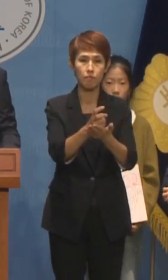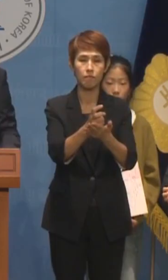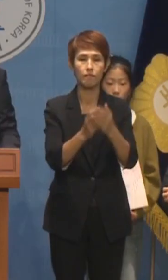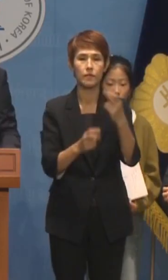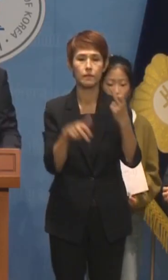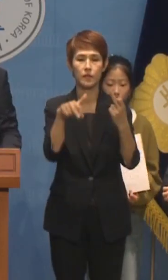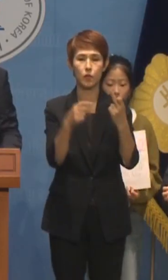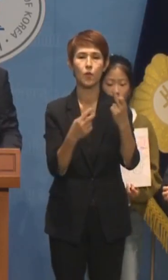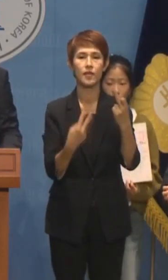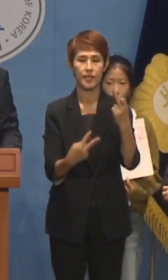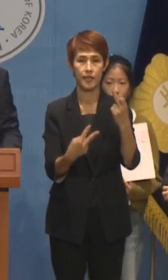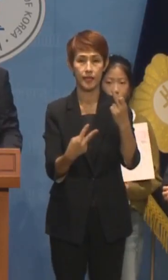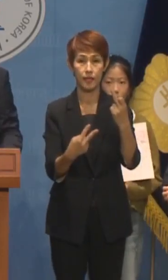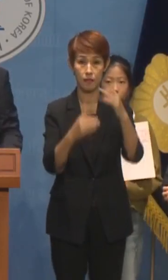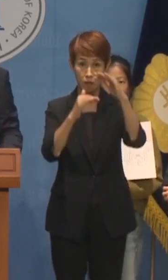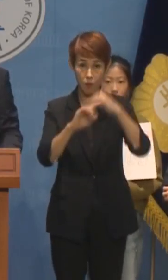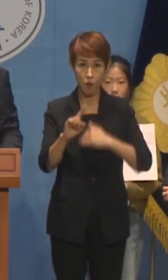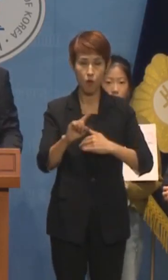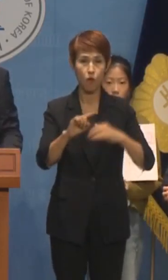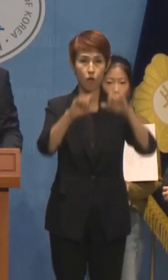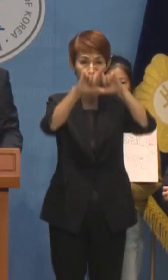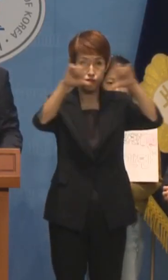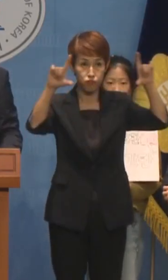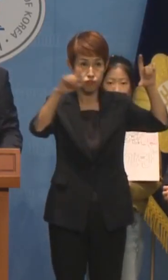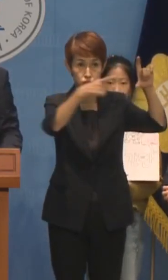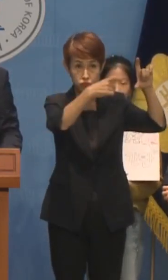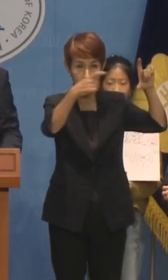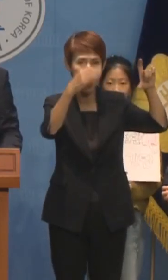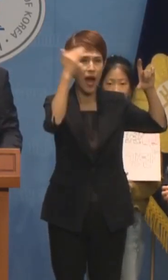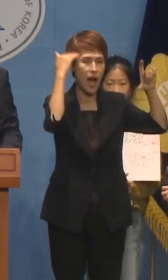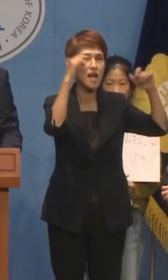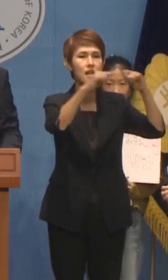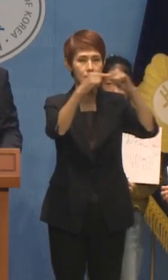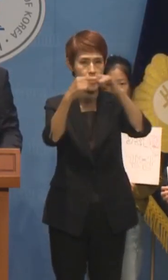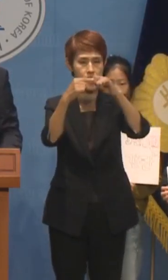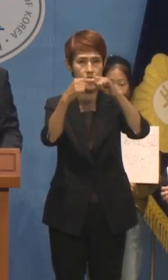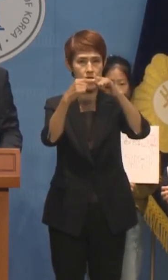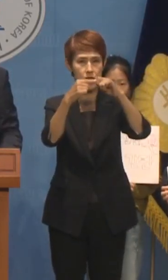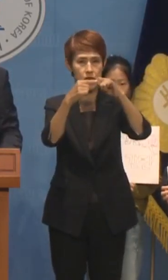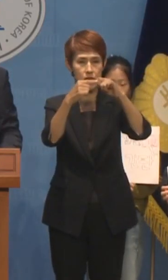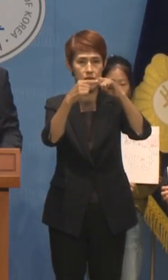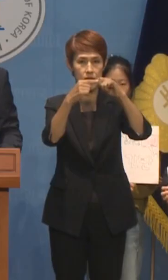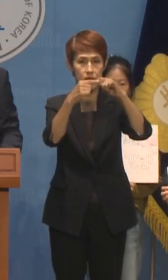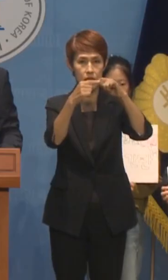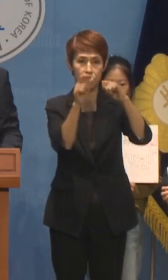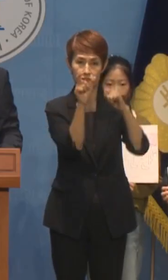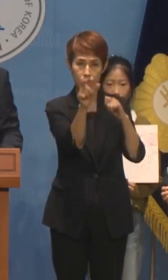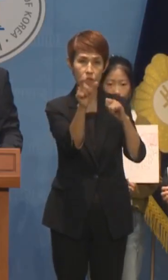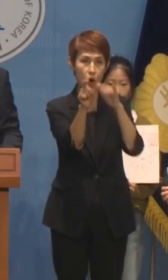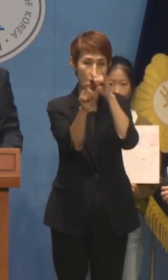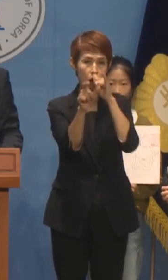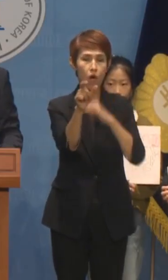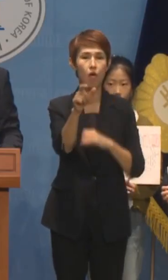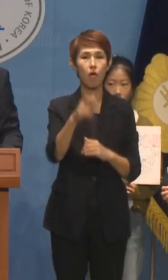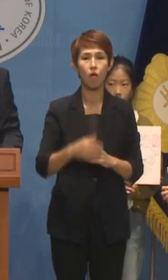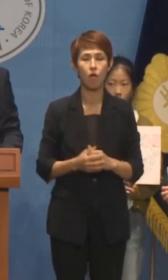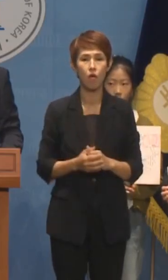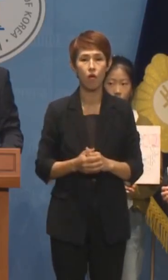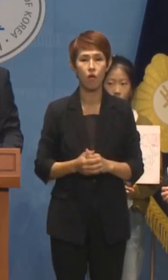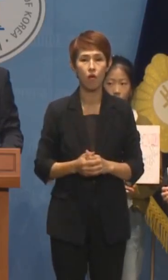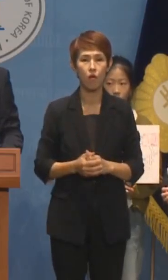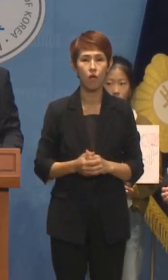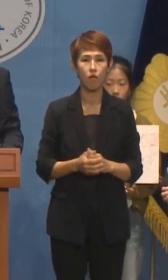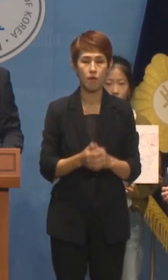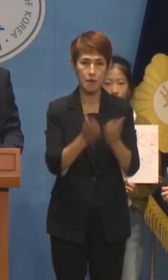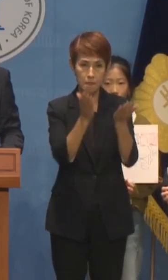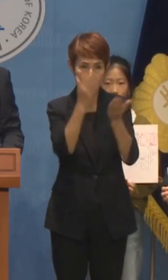제12조 2항에 따르면 광고물의 문자는 원칙적으로 한글 맞춤법, 국어의 로마자 표기법, 외래어 표기법 등